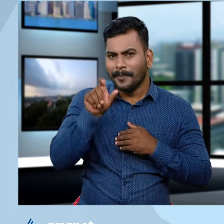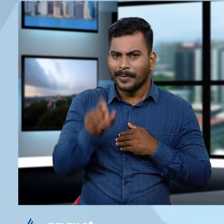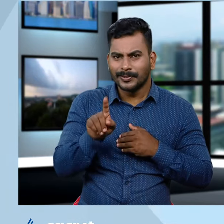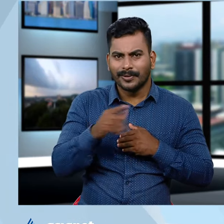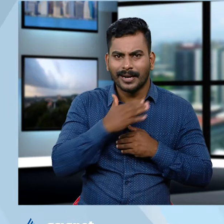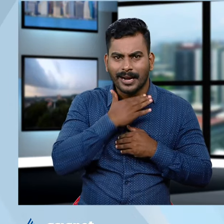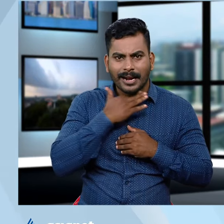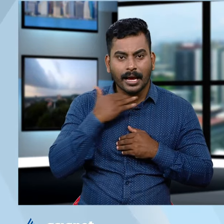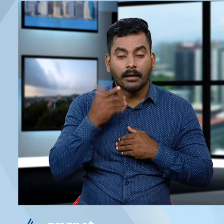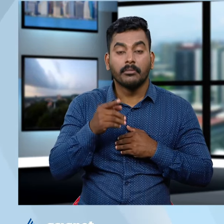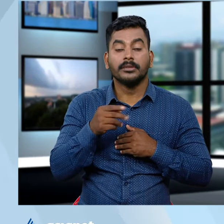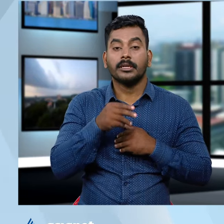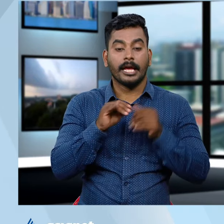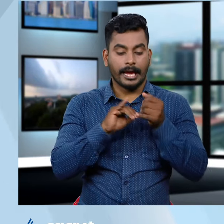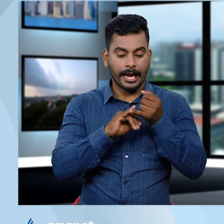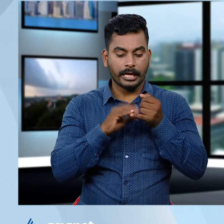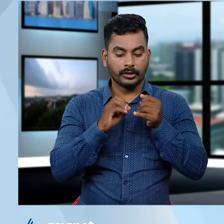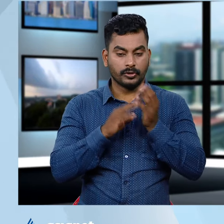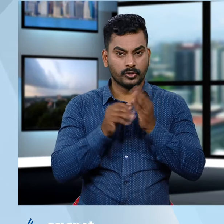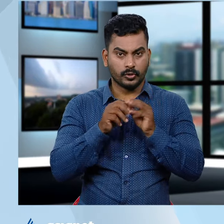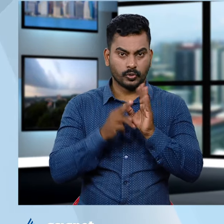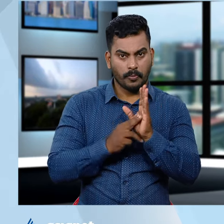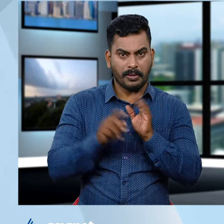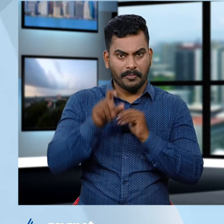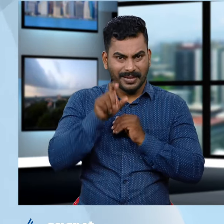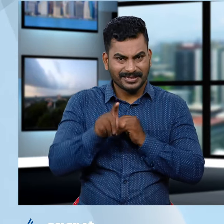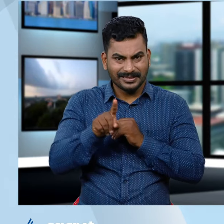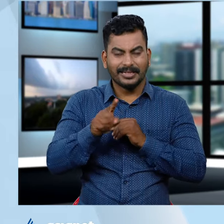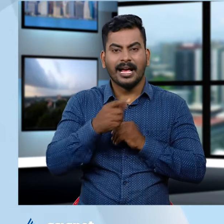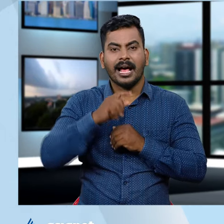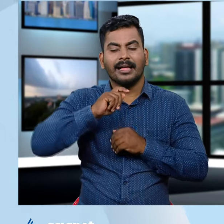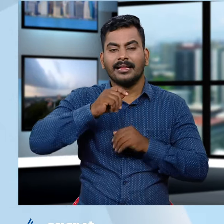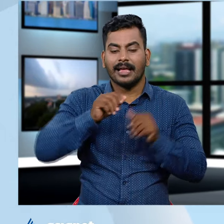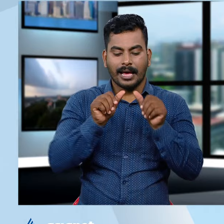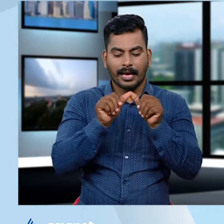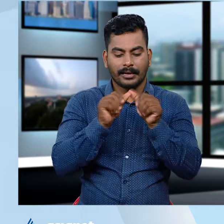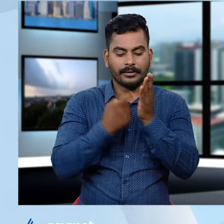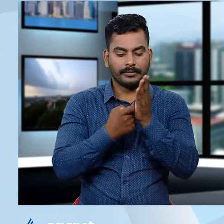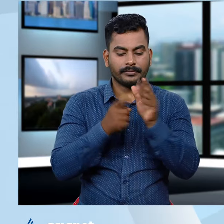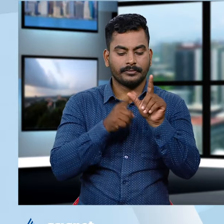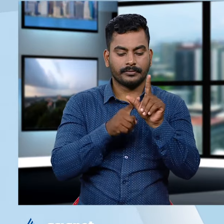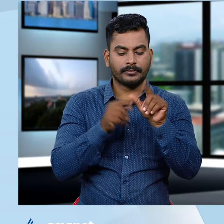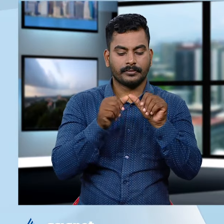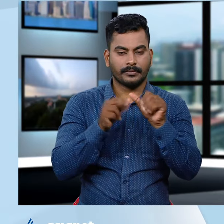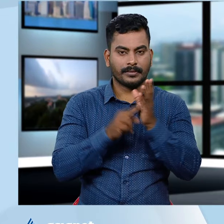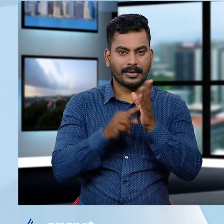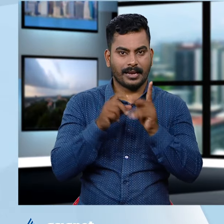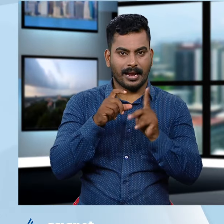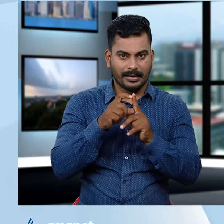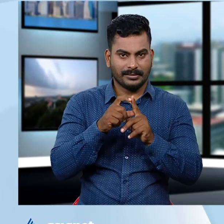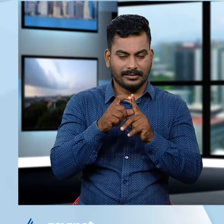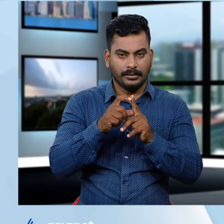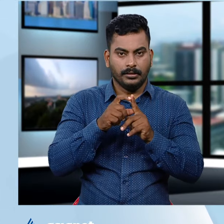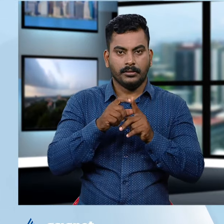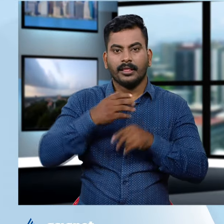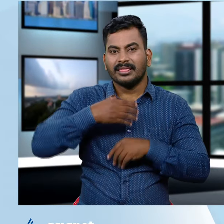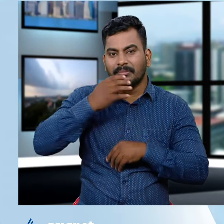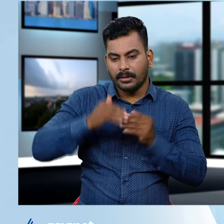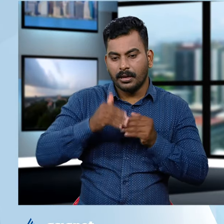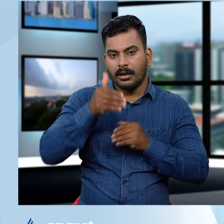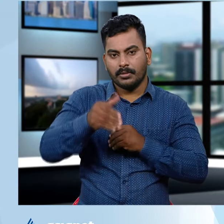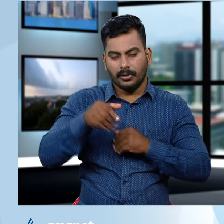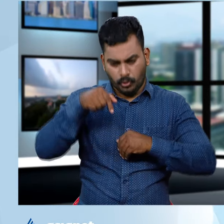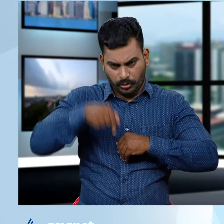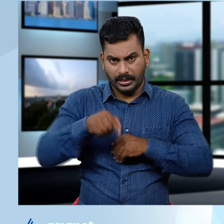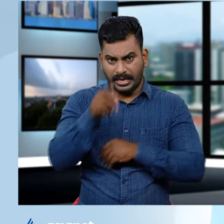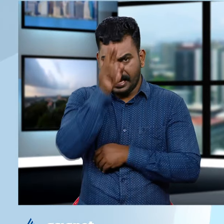തിരുവനന്തപുരത്ത് സ്ലാബ് പൊട്ടി വീണ് ഒരാൾ മരിച്ച വാർത്തയുടെ വിശദാംശങ്ങളുമായി മുഹമ്മദ് ഹാത്തിഫ് ചേരുകയാണ്. ഹാത്തിഫ്, തുടരാം. അമീന, ഇന്ന്